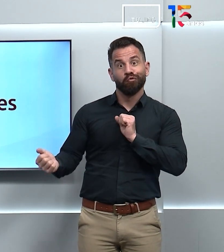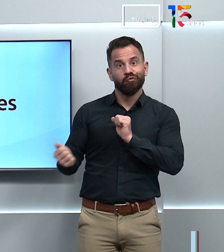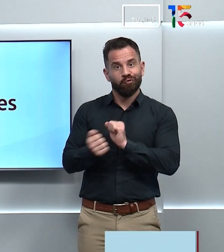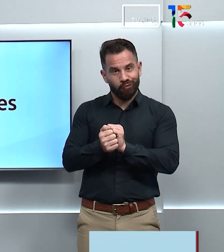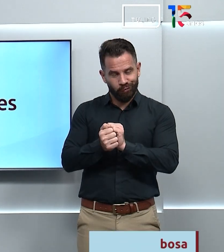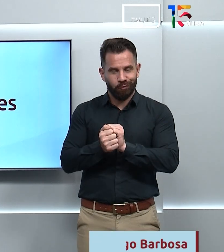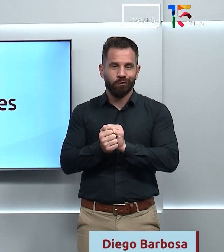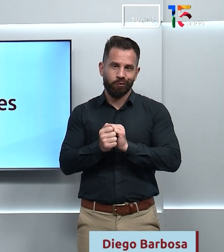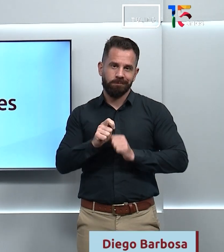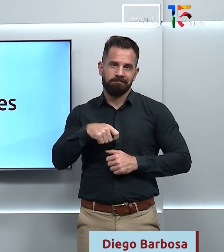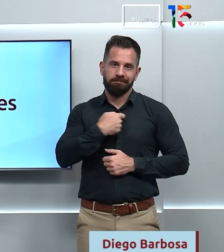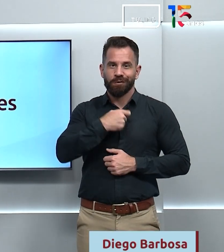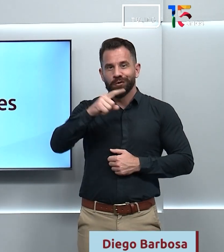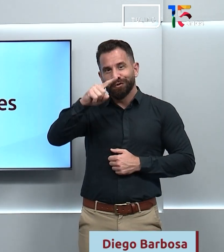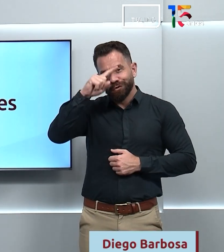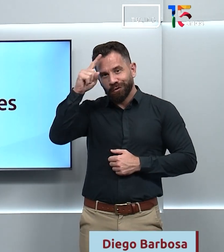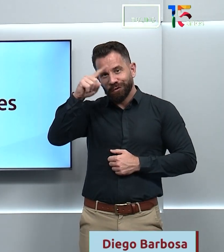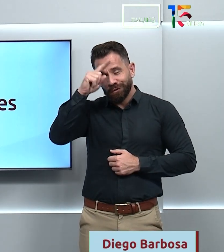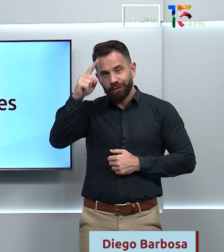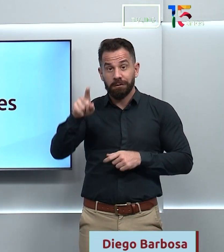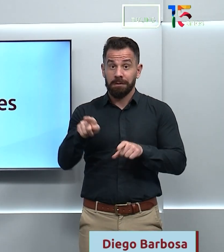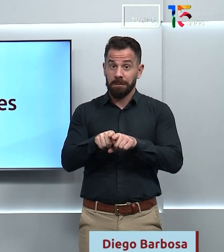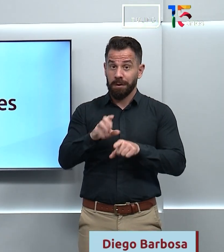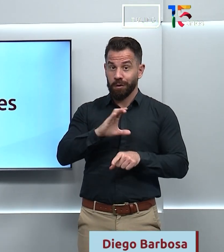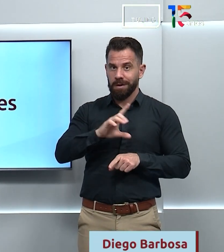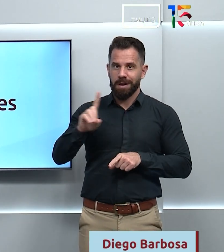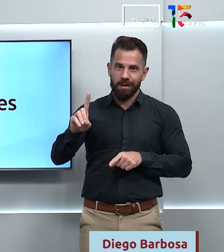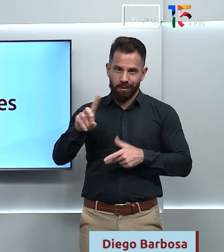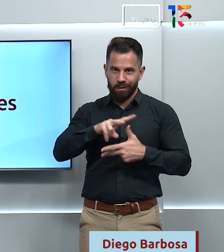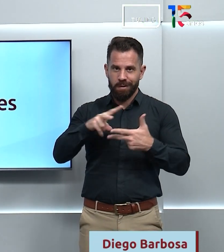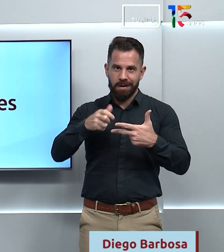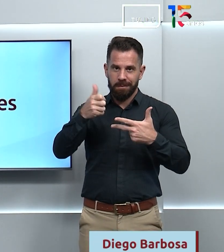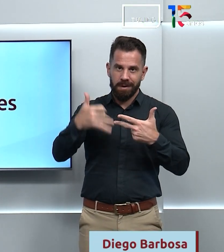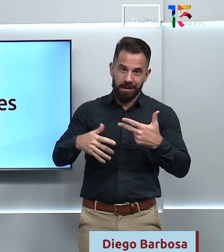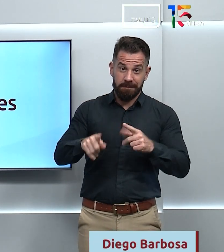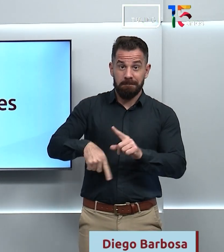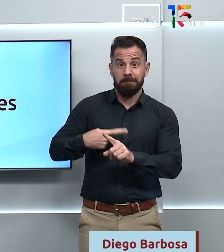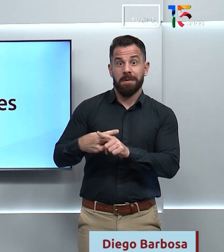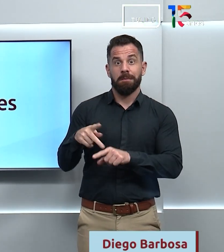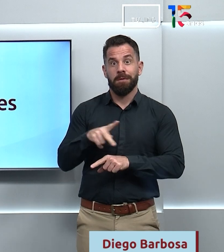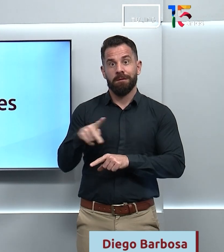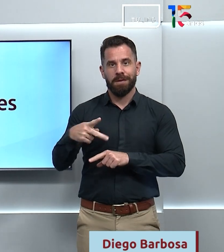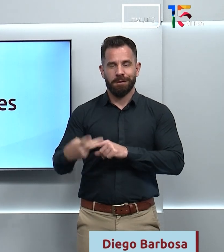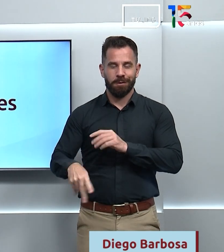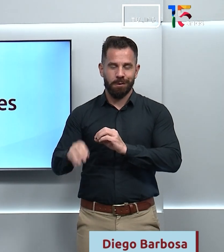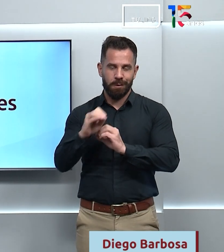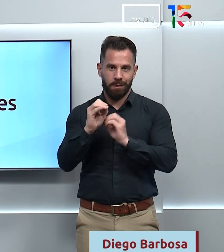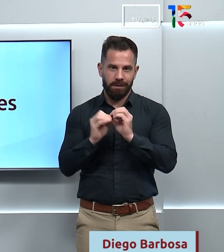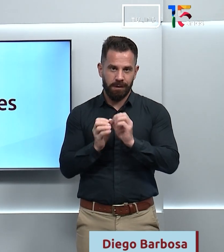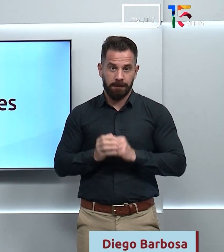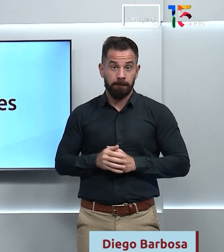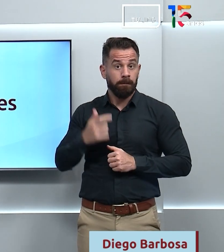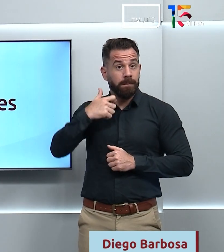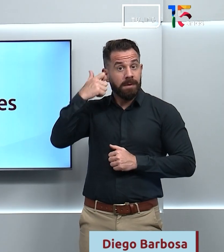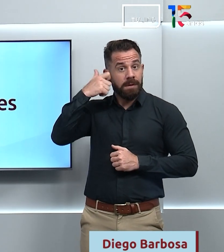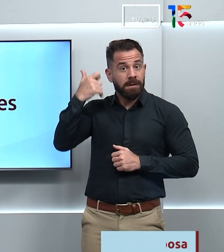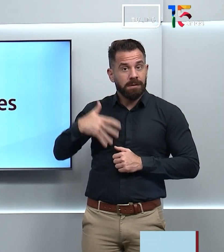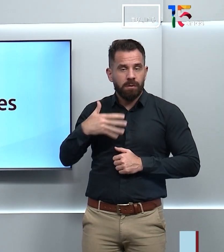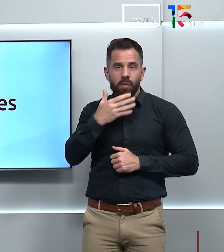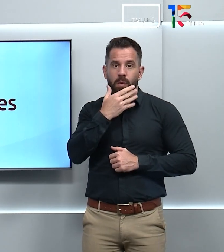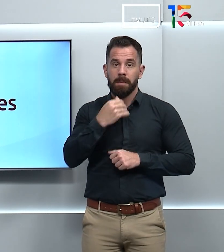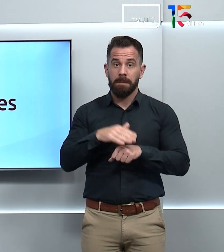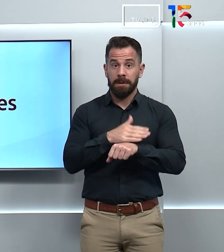da UFG, Diego Barbosa, que também é coordenador do Labitave. Ele se descreve como um homem de pele clara,